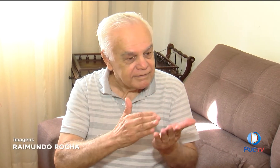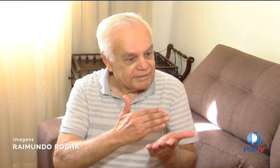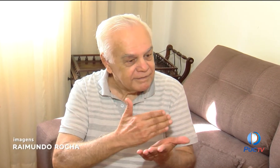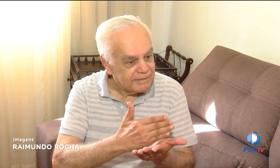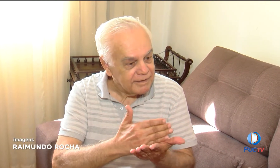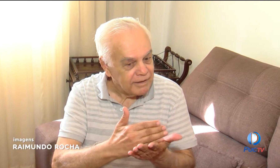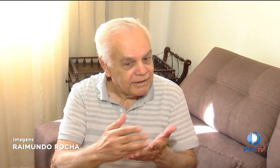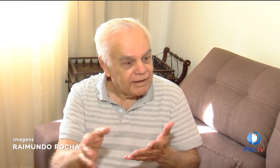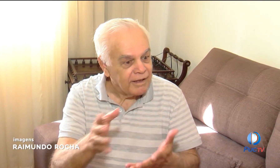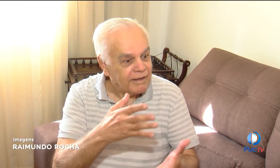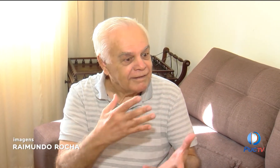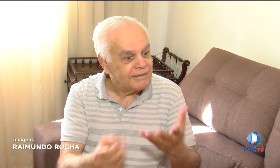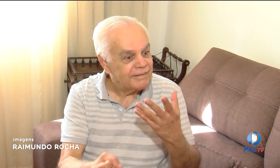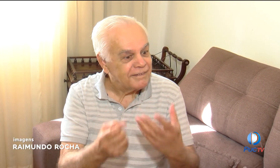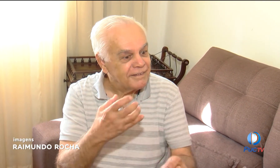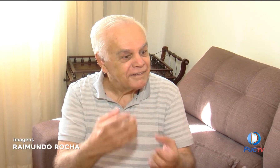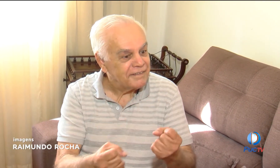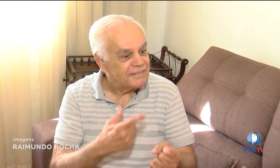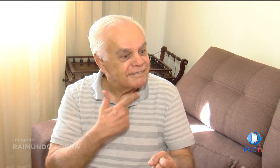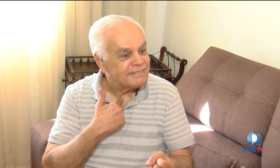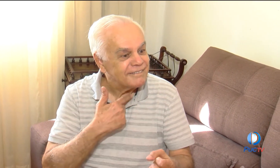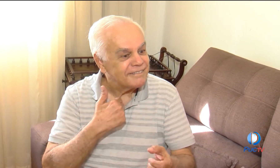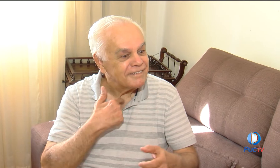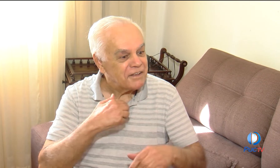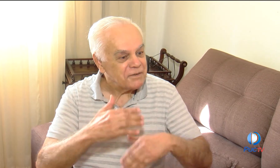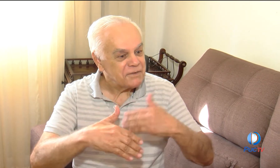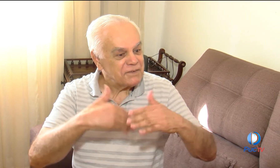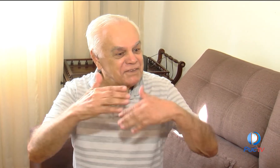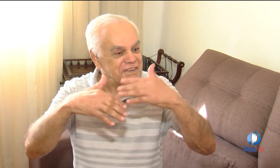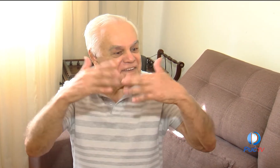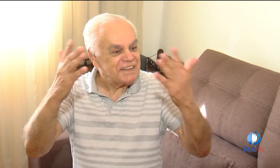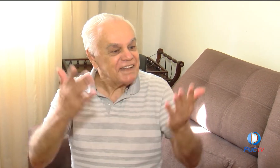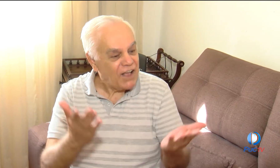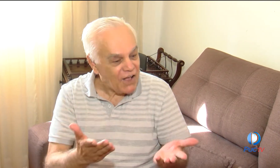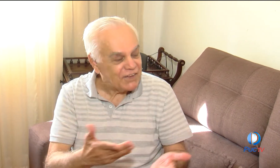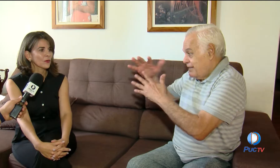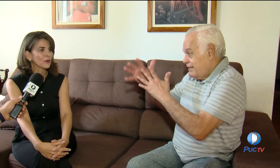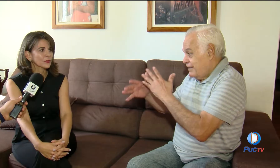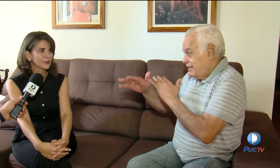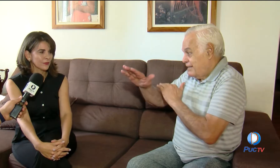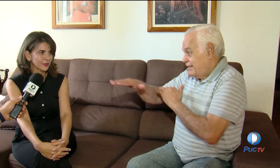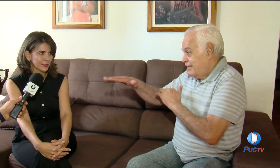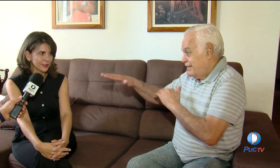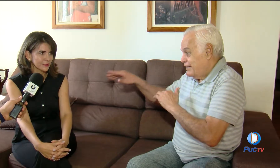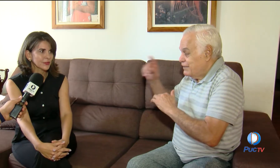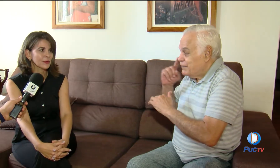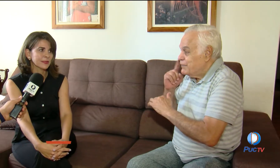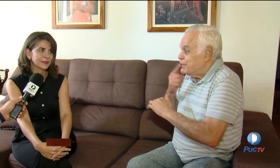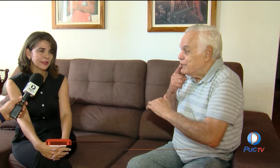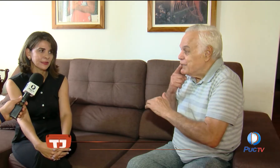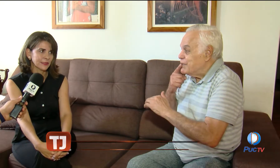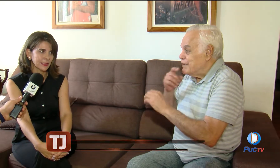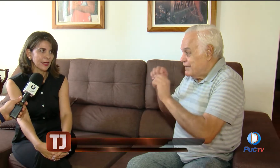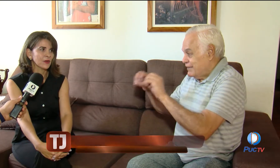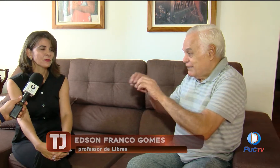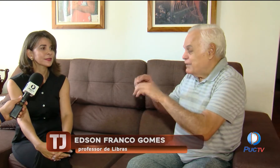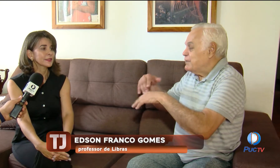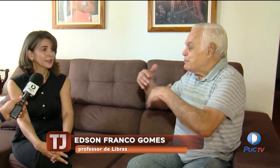pioneiro em Libras no estado de Goiás e conta tudo o que passou para aprender e ensinar. Com 19 anos, eu comecei a ensinar algumas